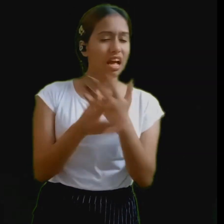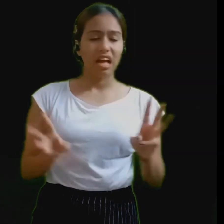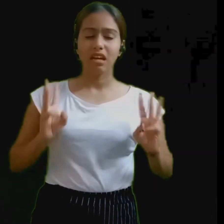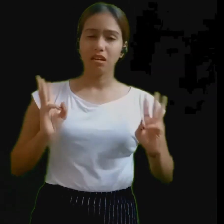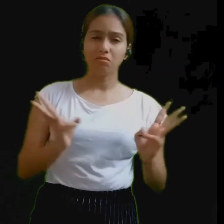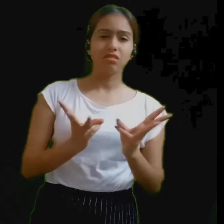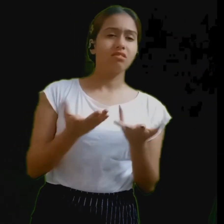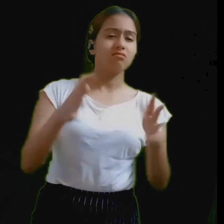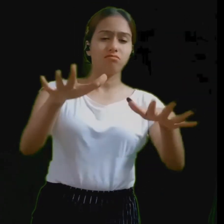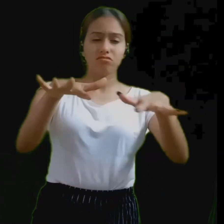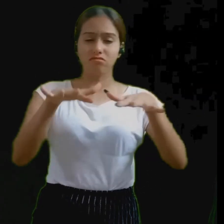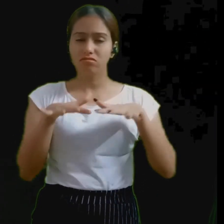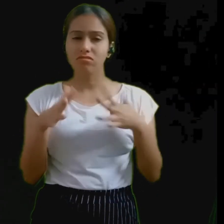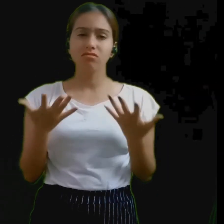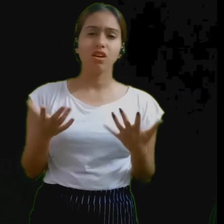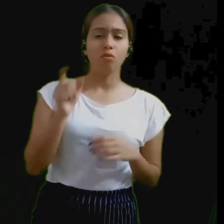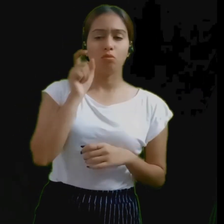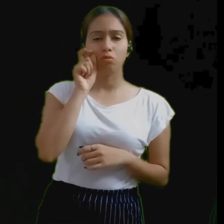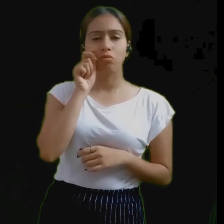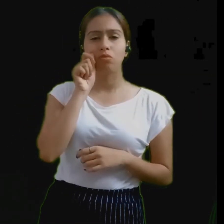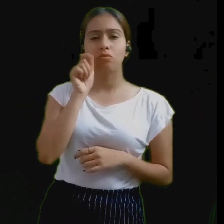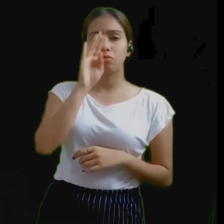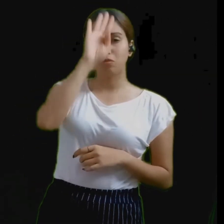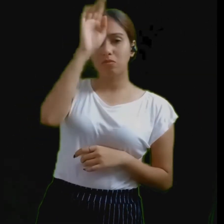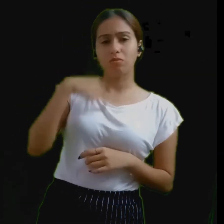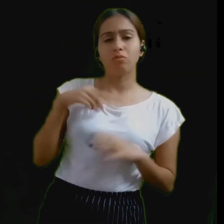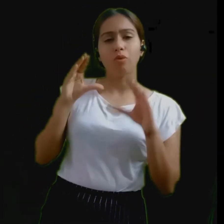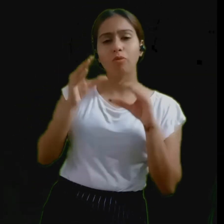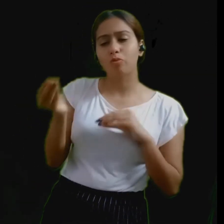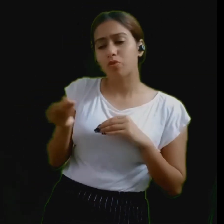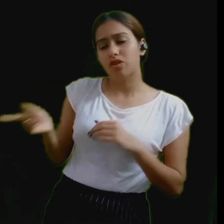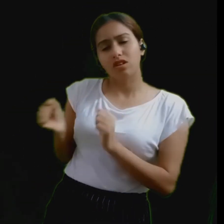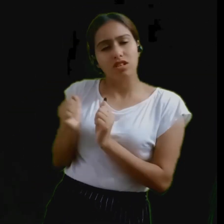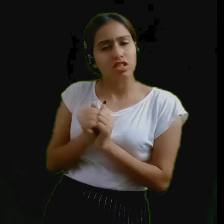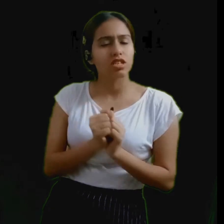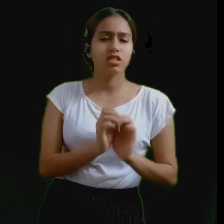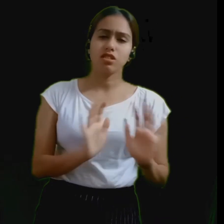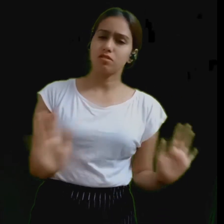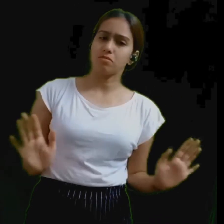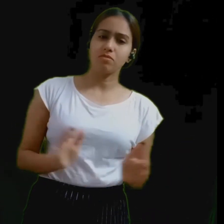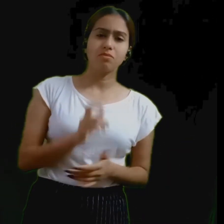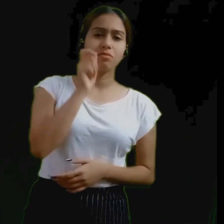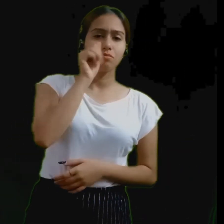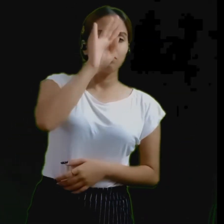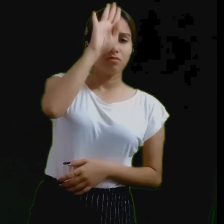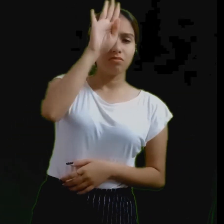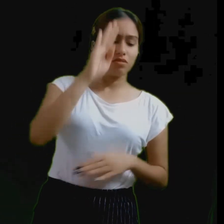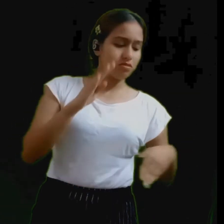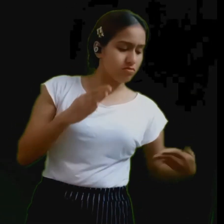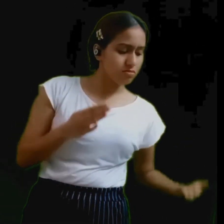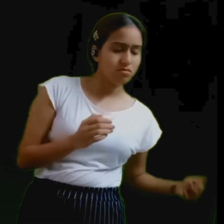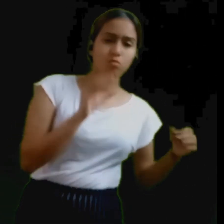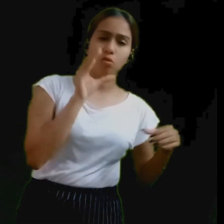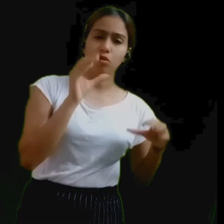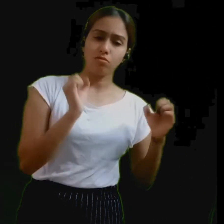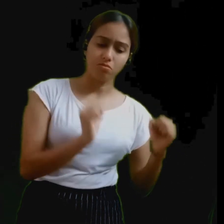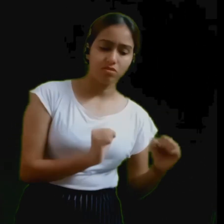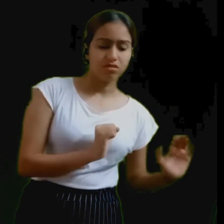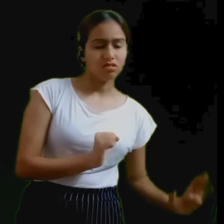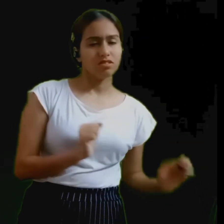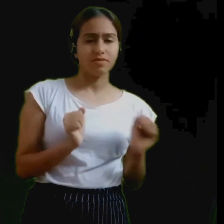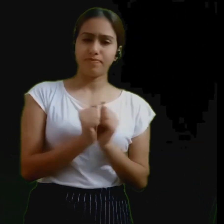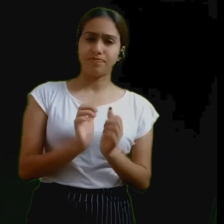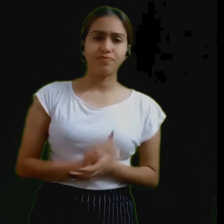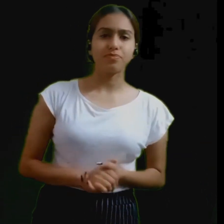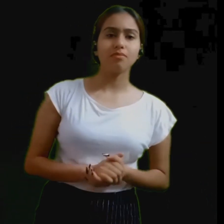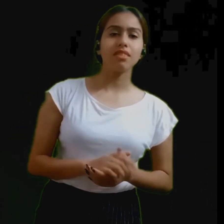को साथ में रखते थे। दरबार में भी वो बैठा करता था। एक बार उन्हें किसी दूसरे राज्य के राजा से मिलने के लिए जाना था। समुद्री रास्ता था। नाव में सवार